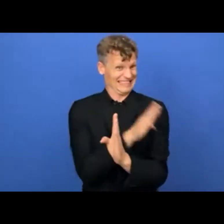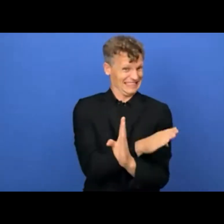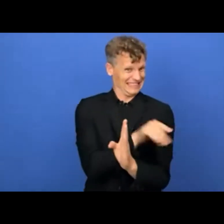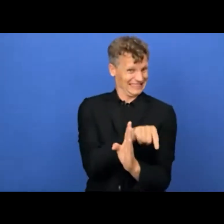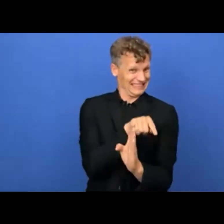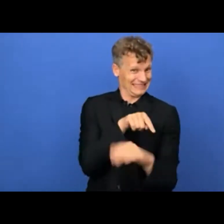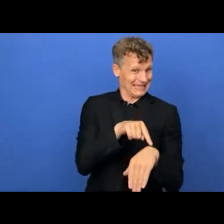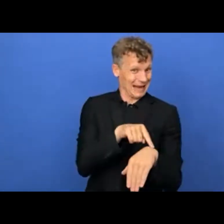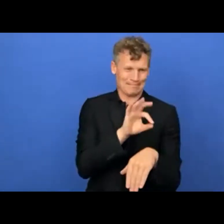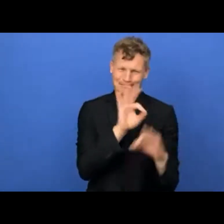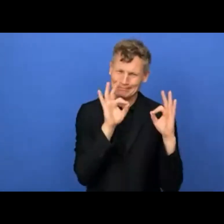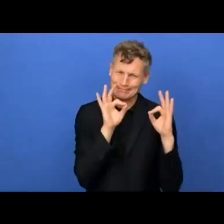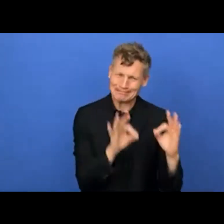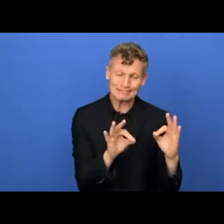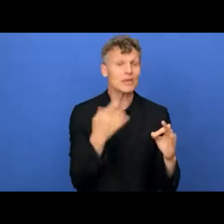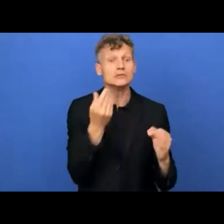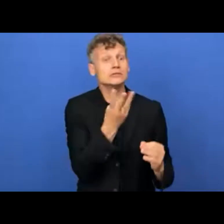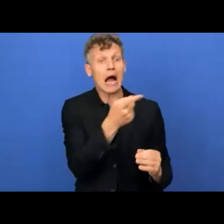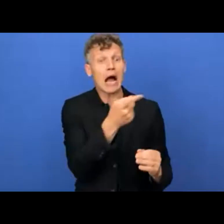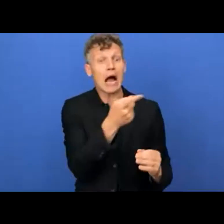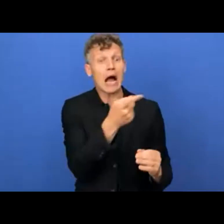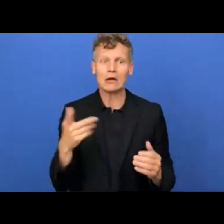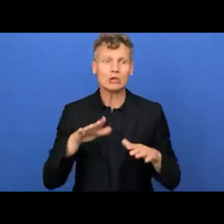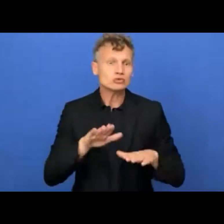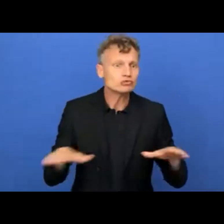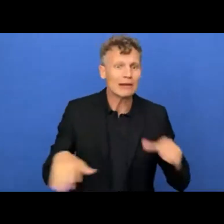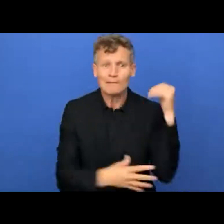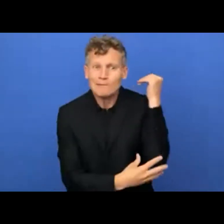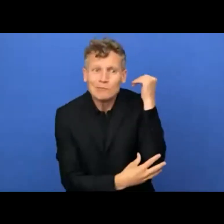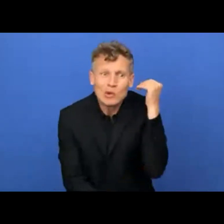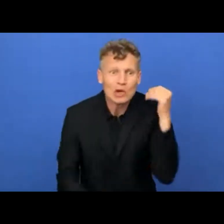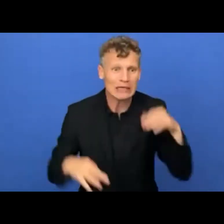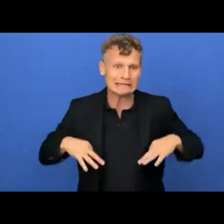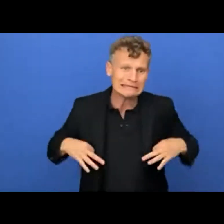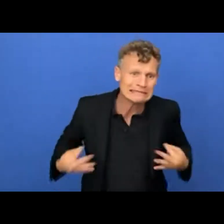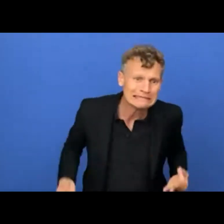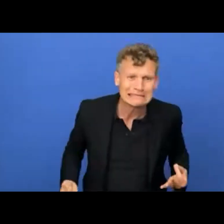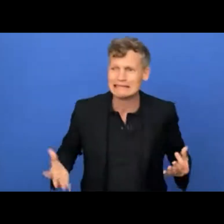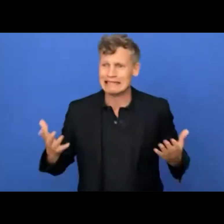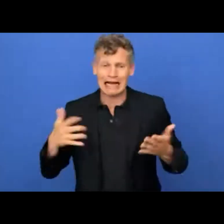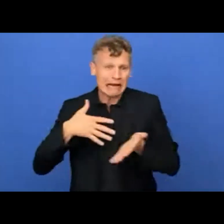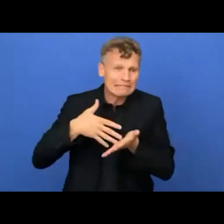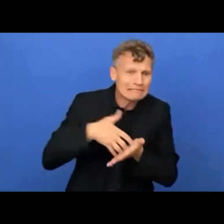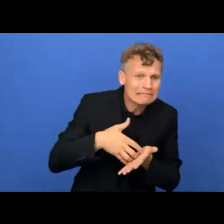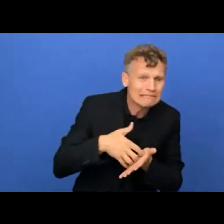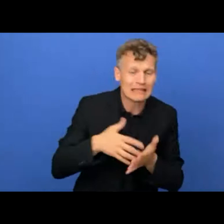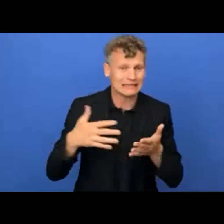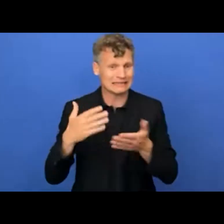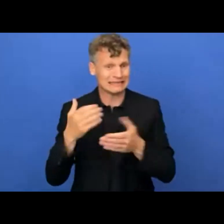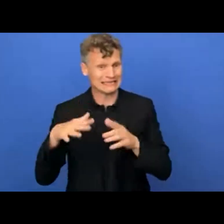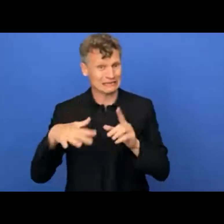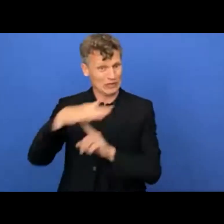système pré-école ou pré-primaire de qualité très importante pour réduire les écarts d'équité, pour briser le cercle